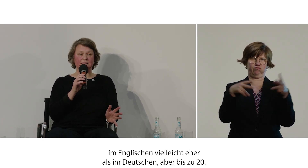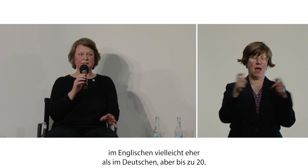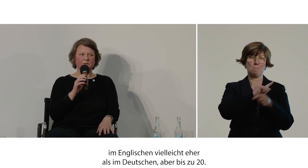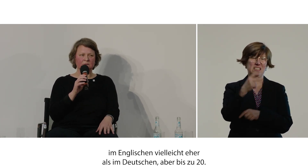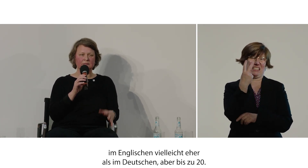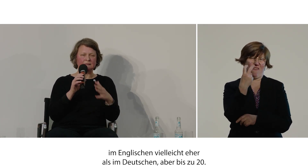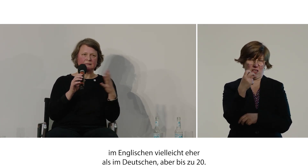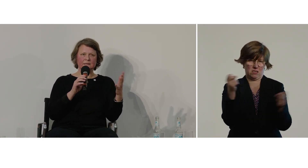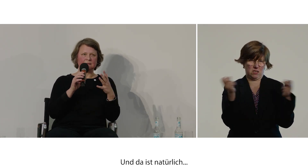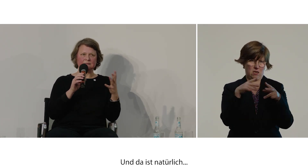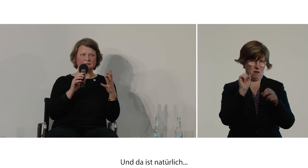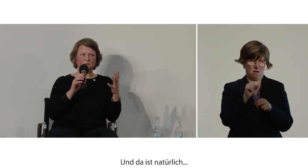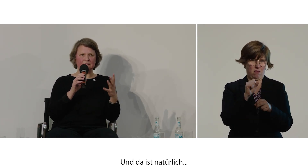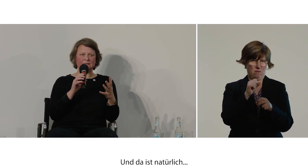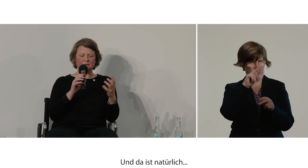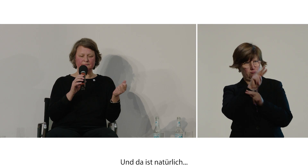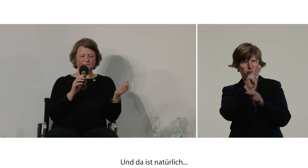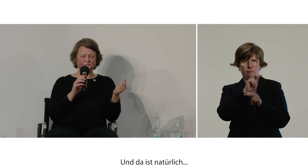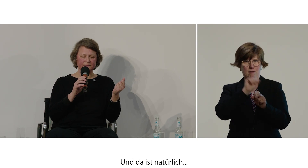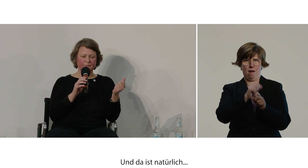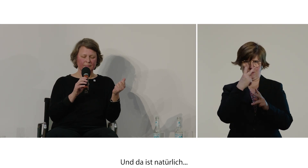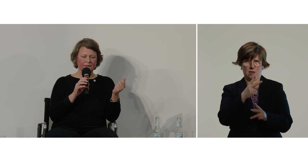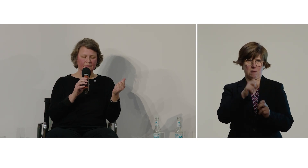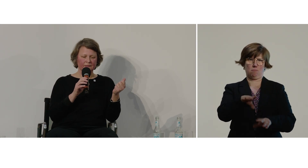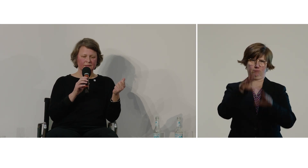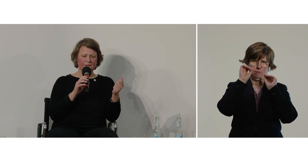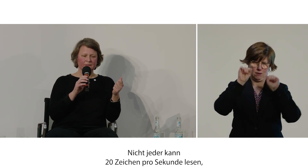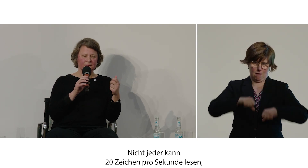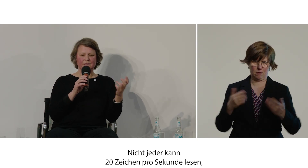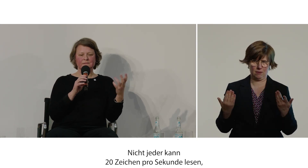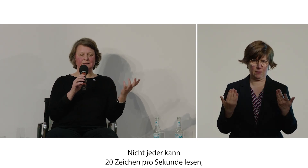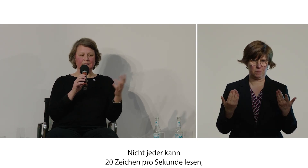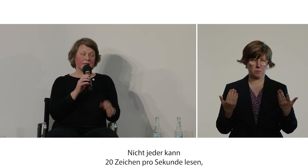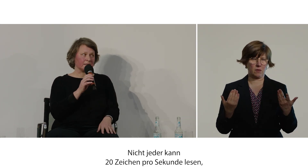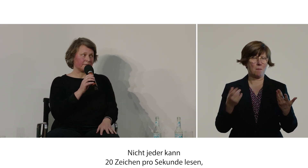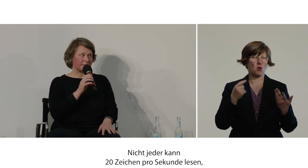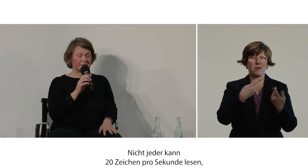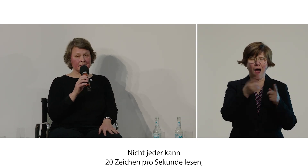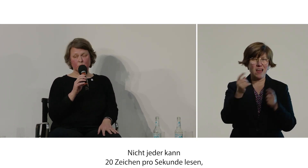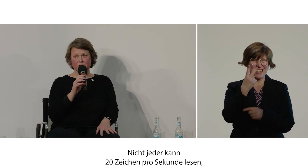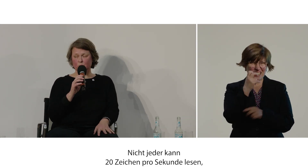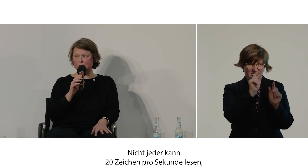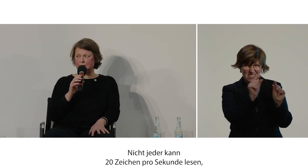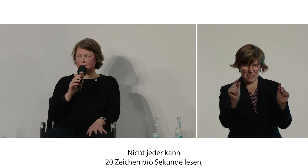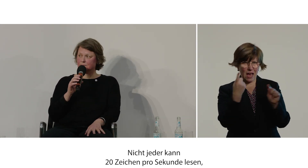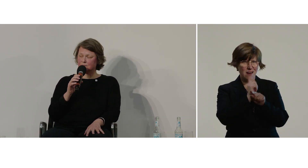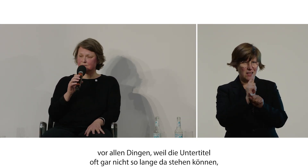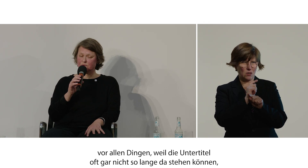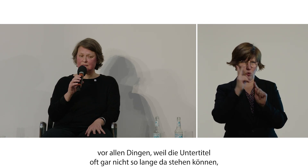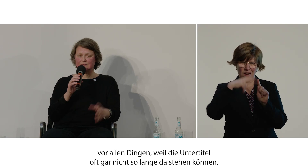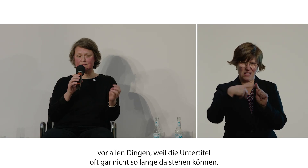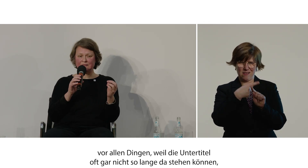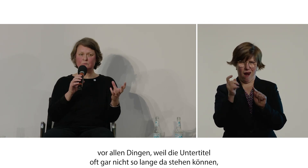zu 20. Und da ist natürlich, ja, nicht jeder kann 20 Zeichen pro Sekunde lesen,